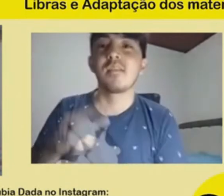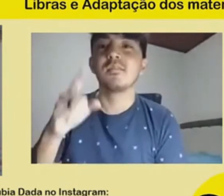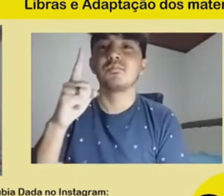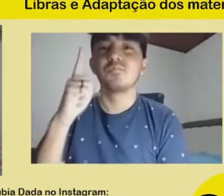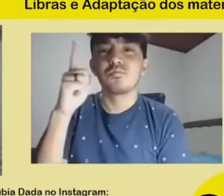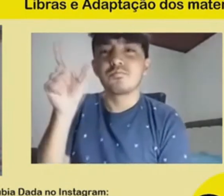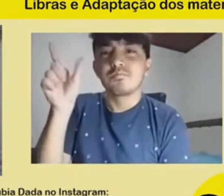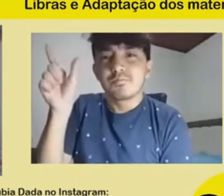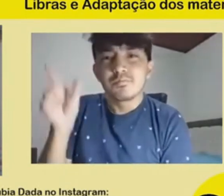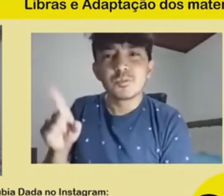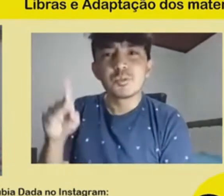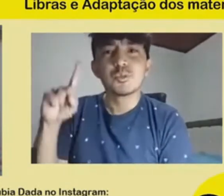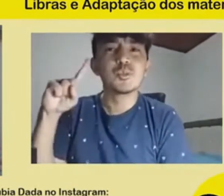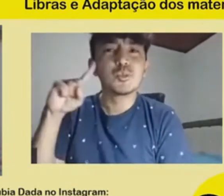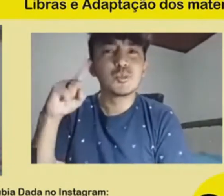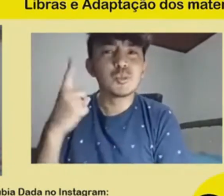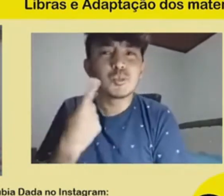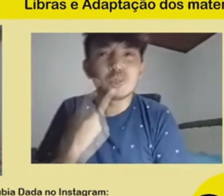Mais uma pergunta.